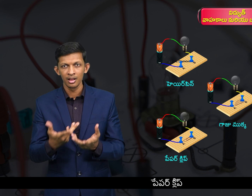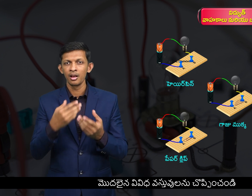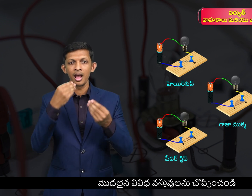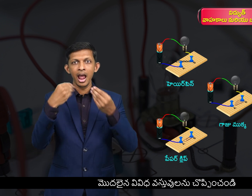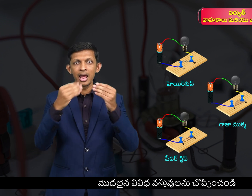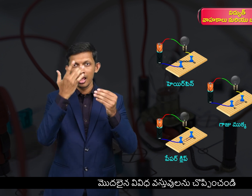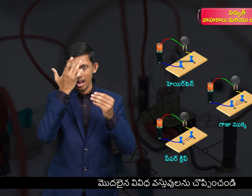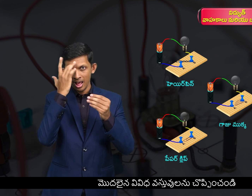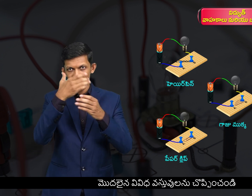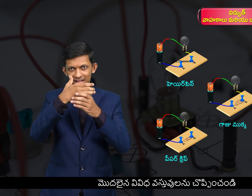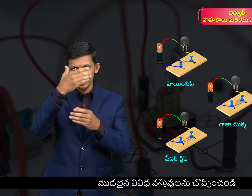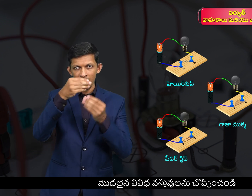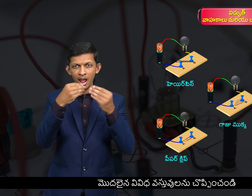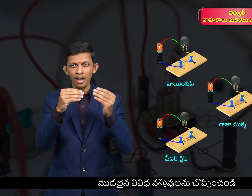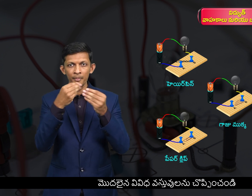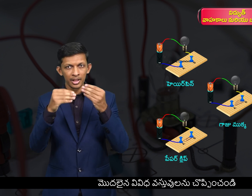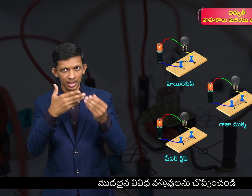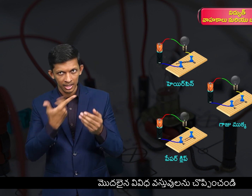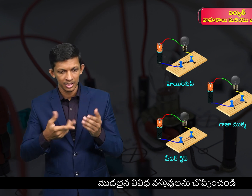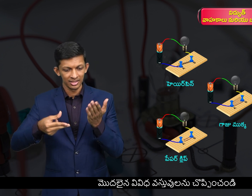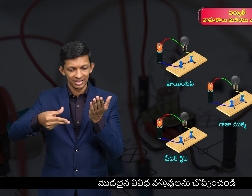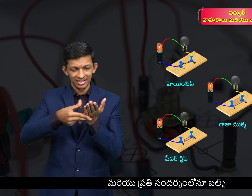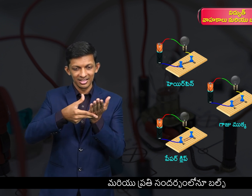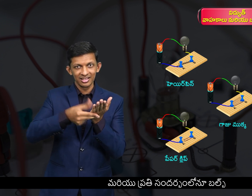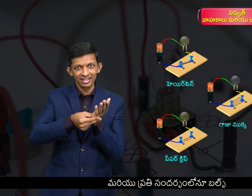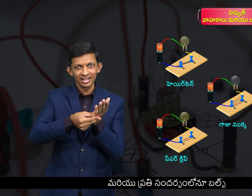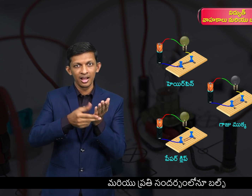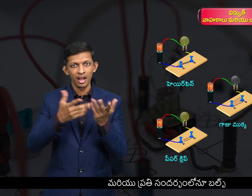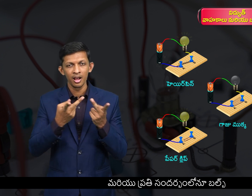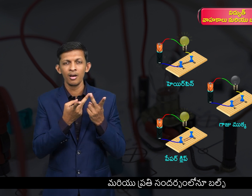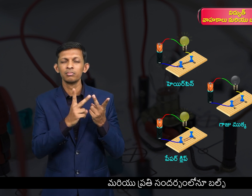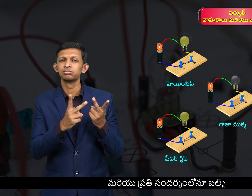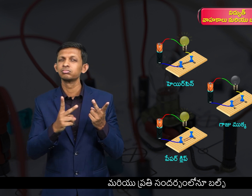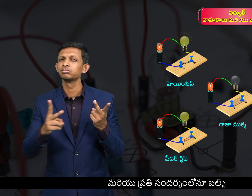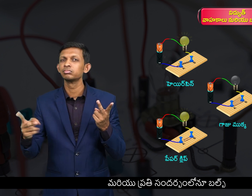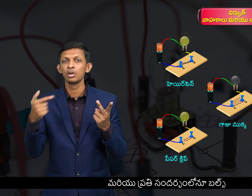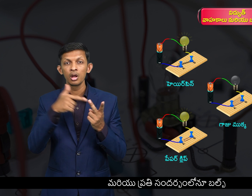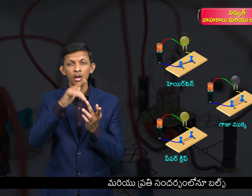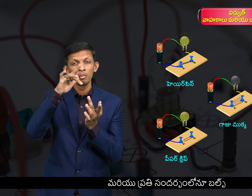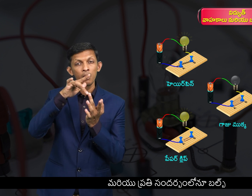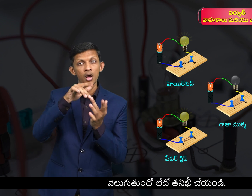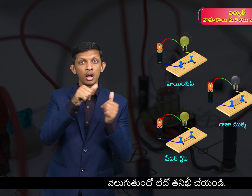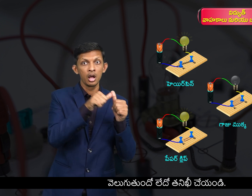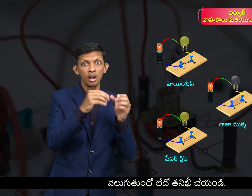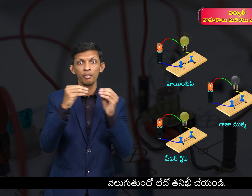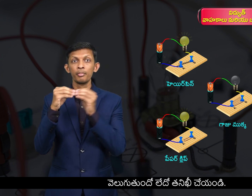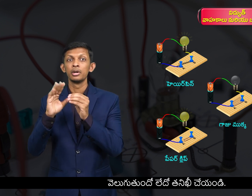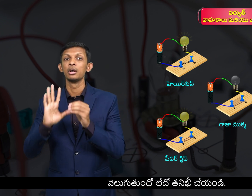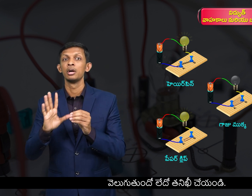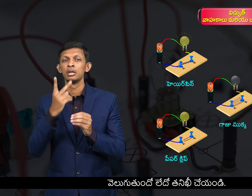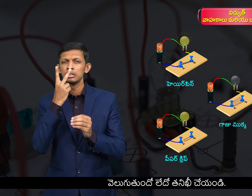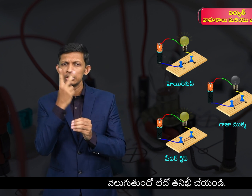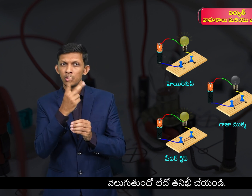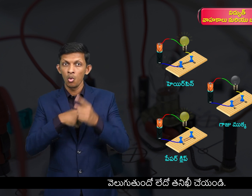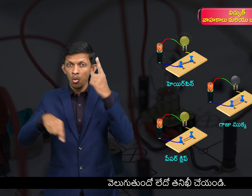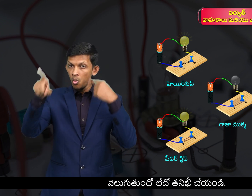క్లిప్ మొదలైన వివిధ వస్తువులను చొప్పించండి మరియు ప్రతి సందర్భంలో బల్బు వెలుగుతుందో లేదో